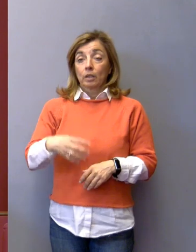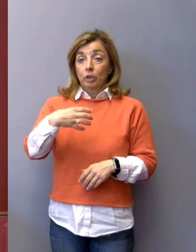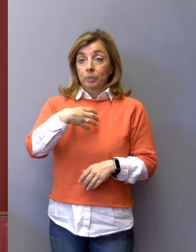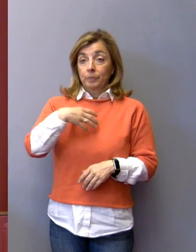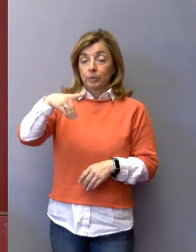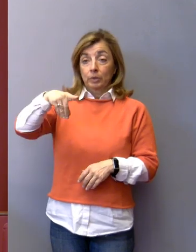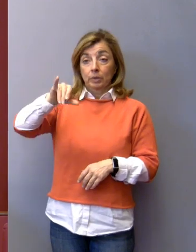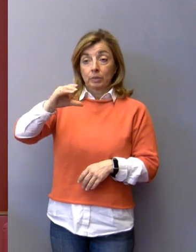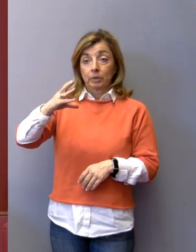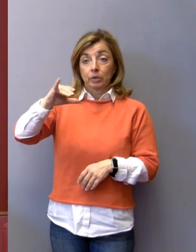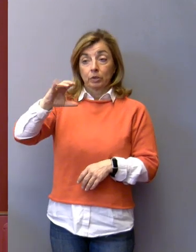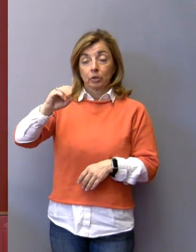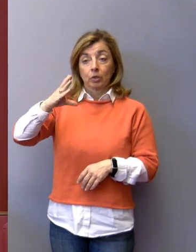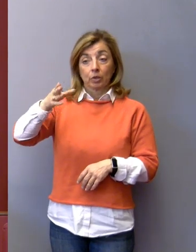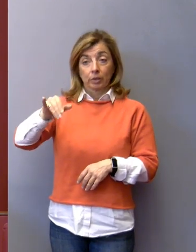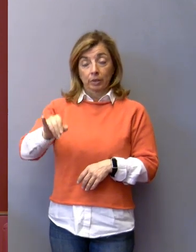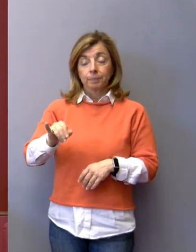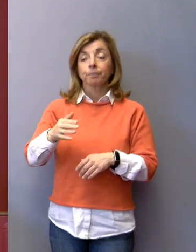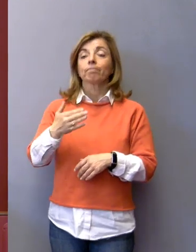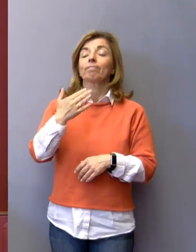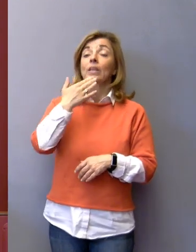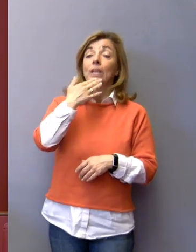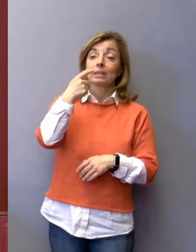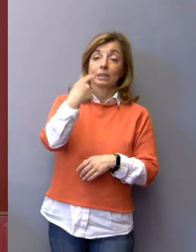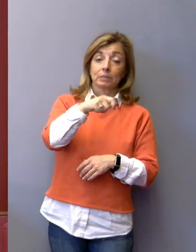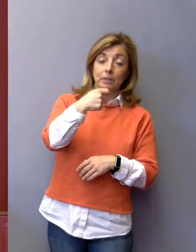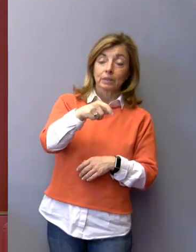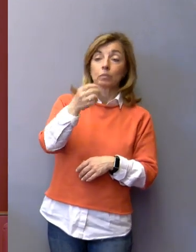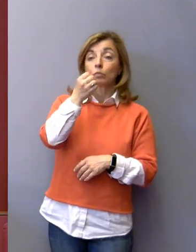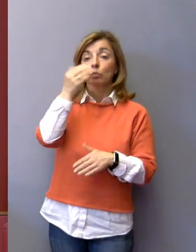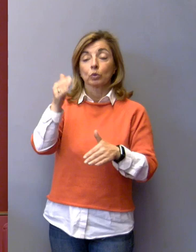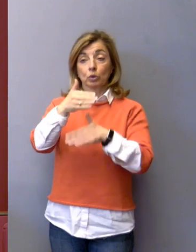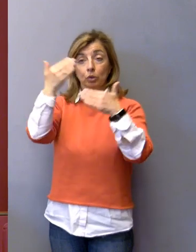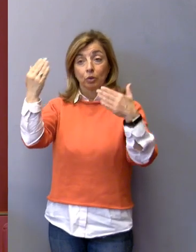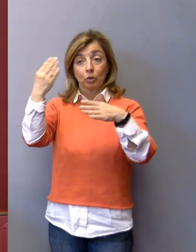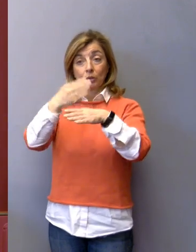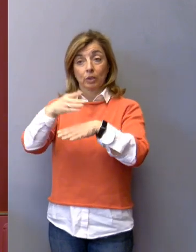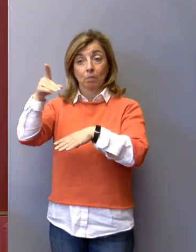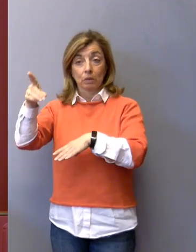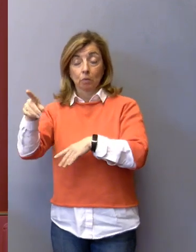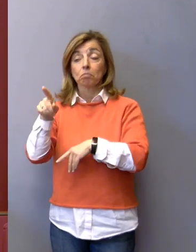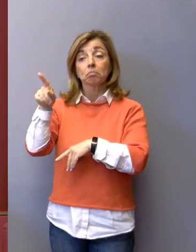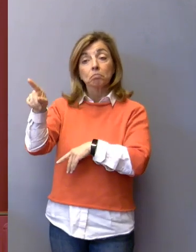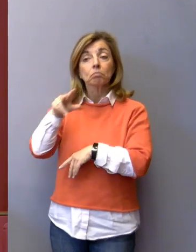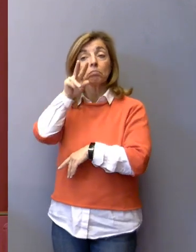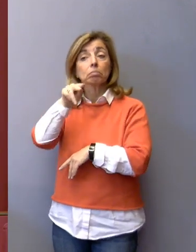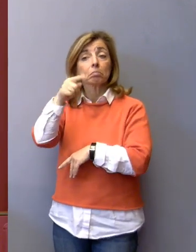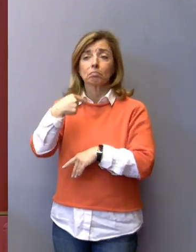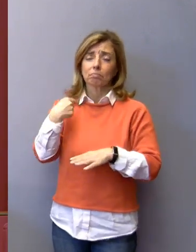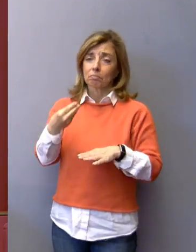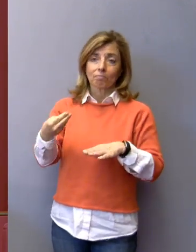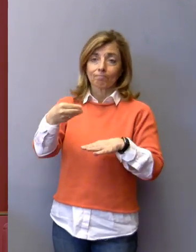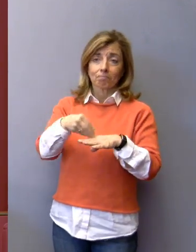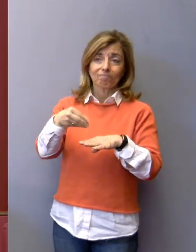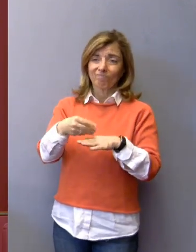Grazie Presidente buongiorno consigliere Pandolfo io non ho molto da aggiungere a quello che lei ha detto che salva diciamo la